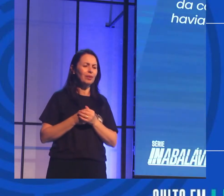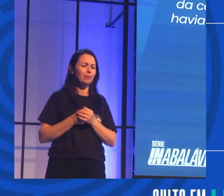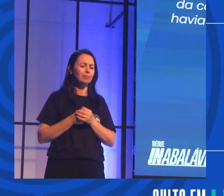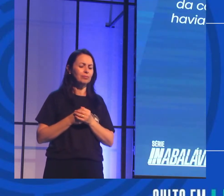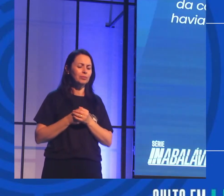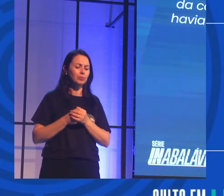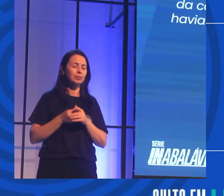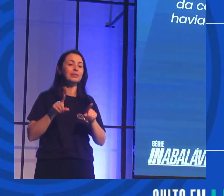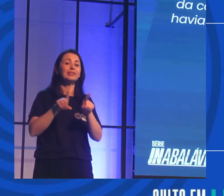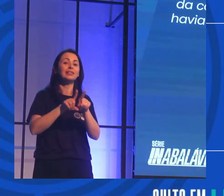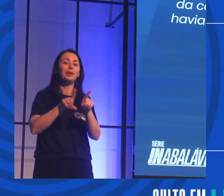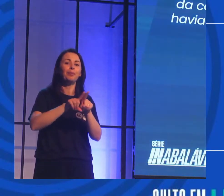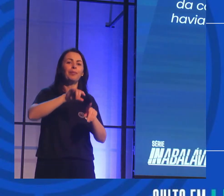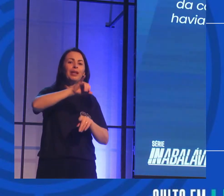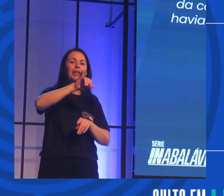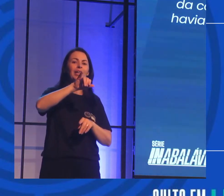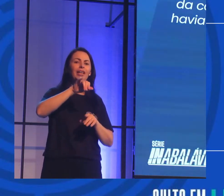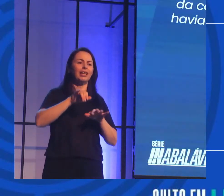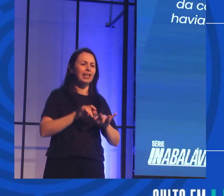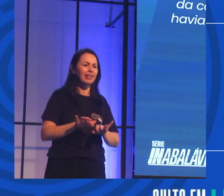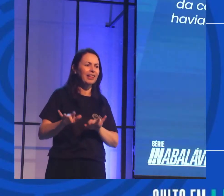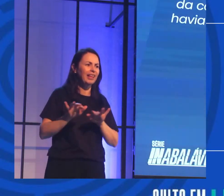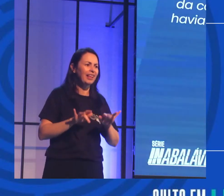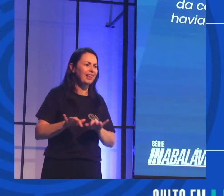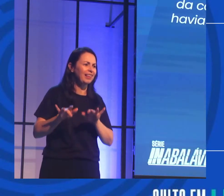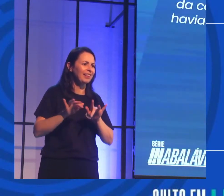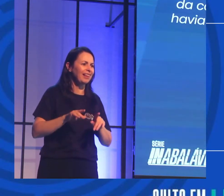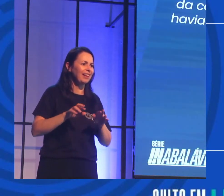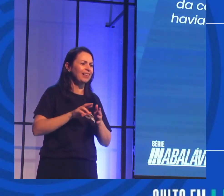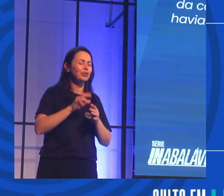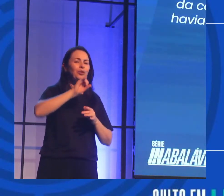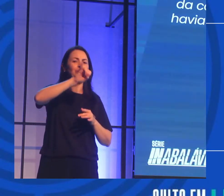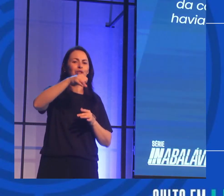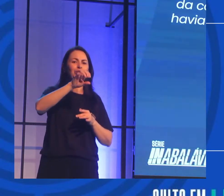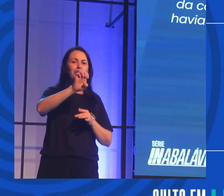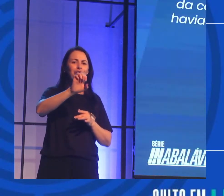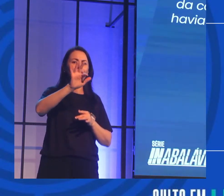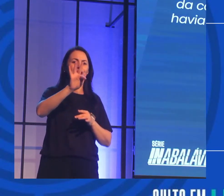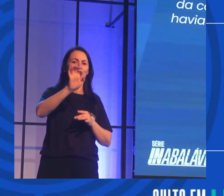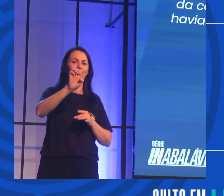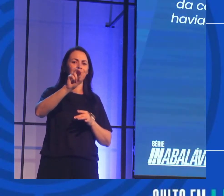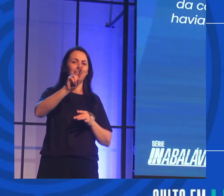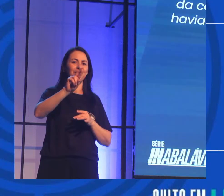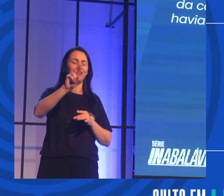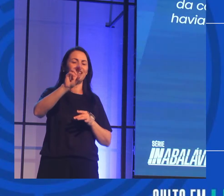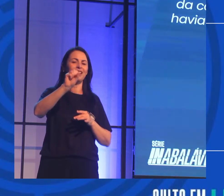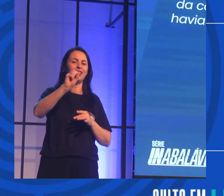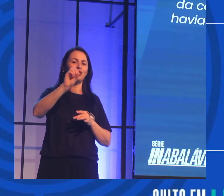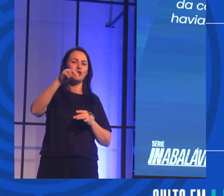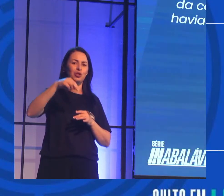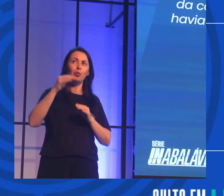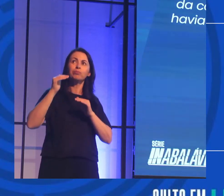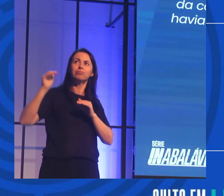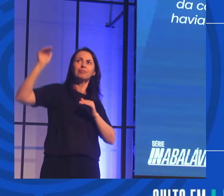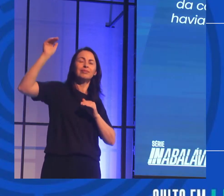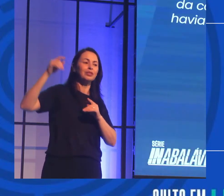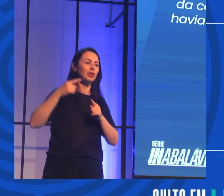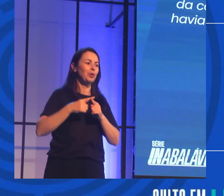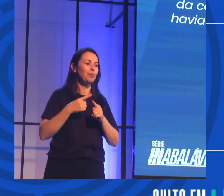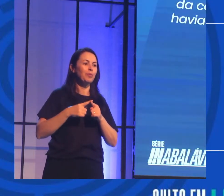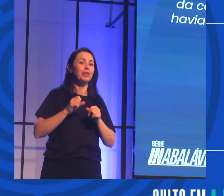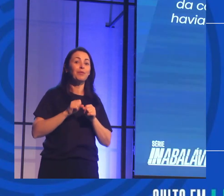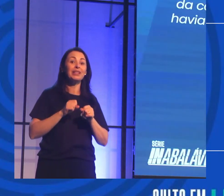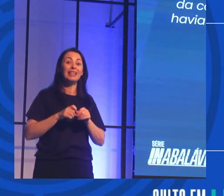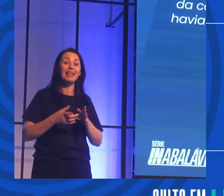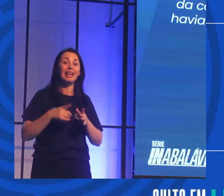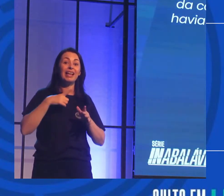o Jefferson, que toca teclado aqui, toca vários instrumentos, que ele é assim, ó, grandão. E aí daqui a pouco eles foram pegar a máquina de